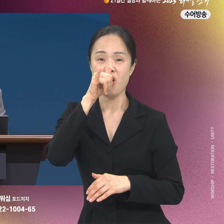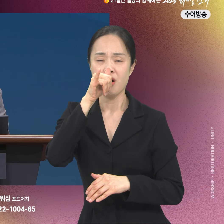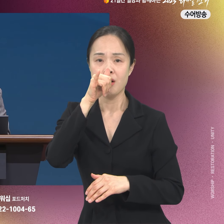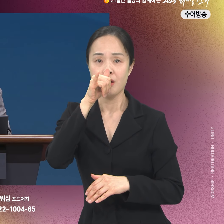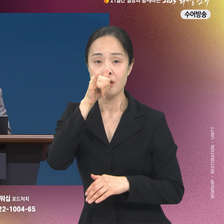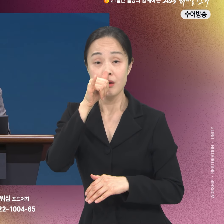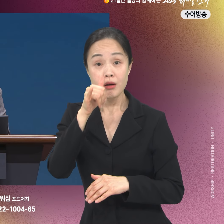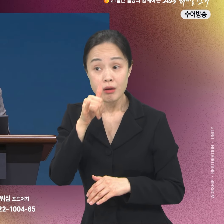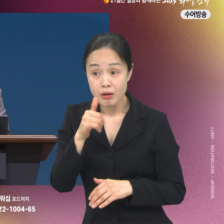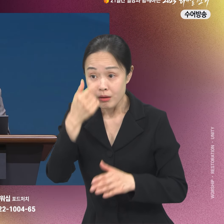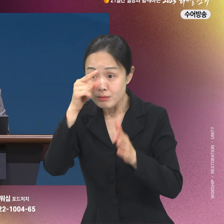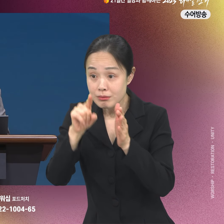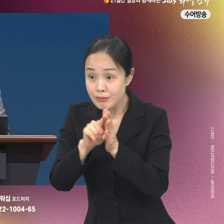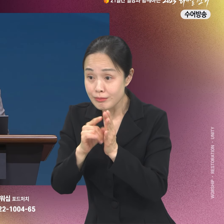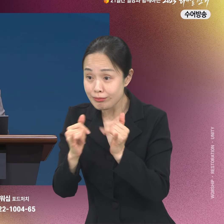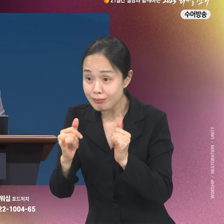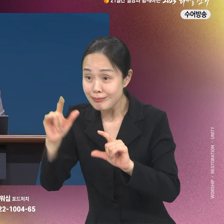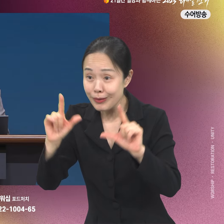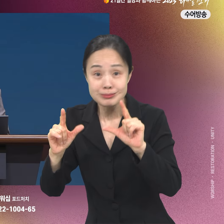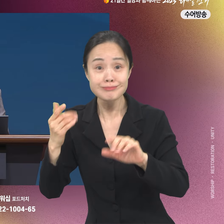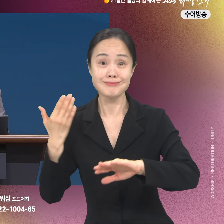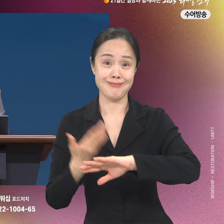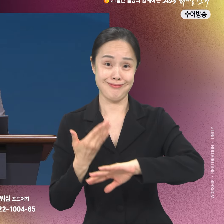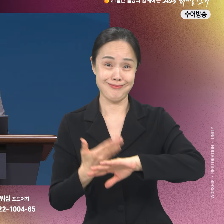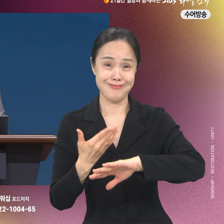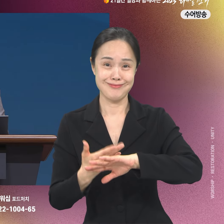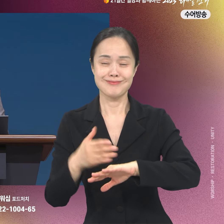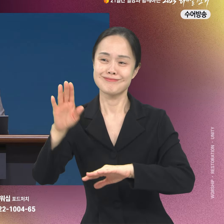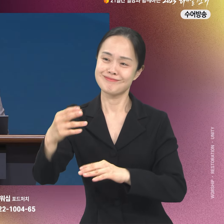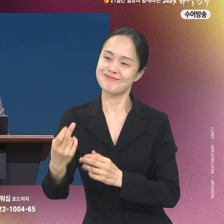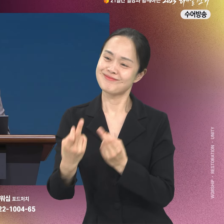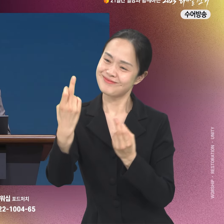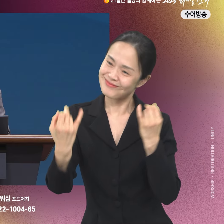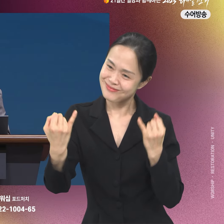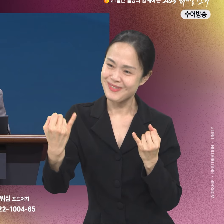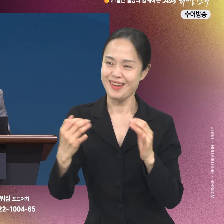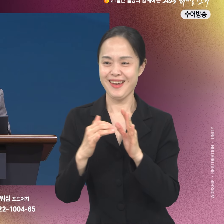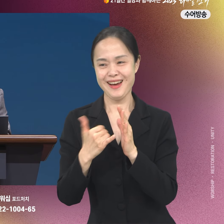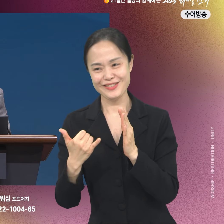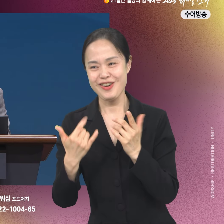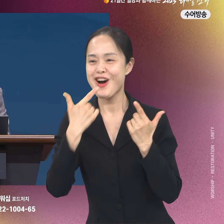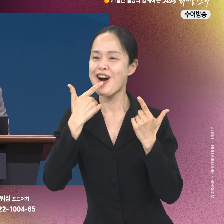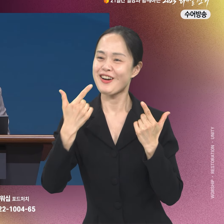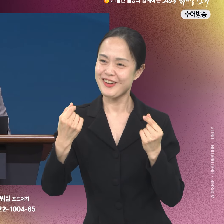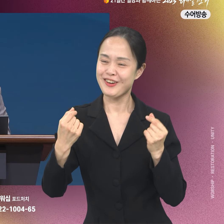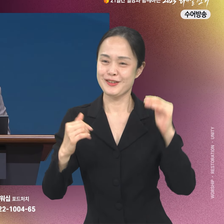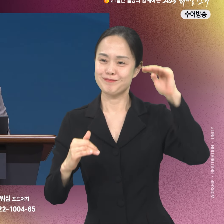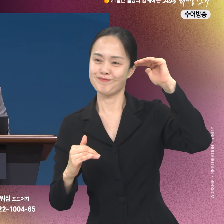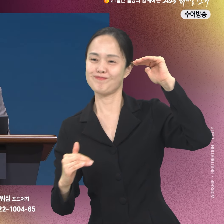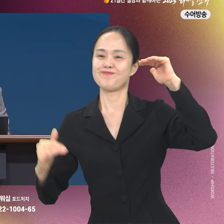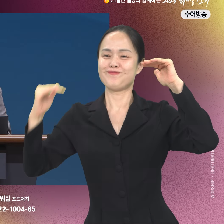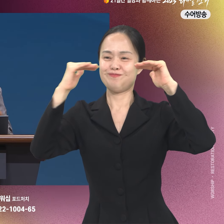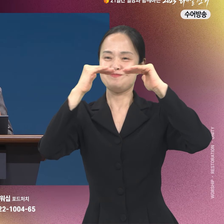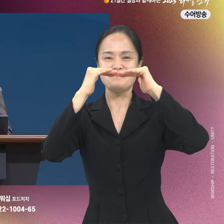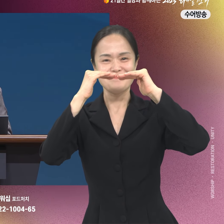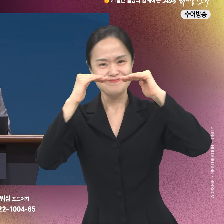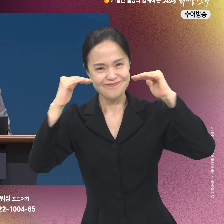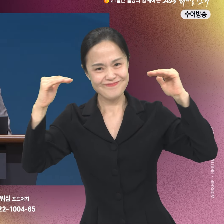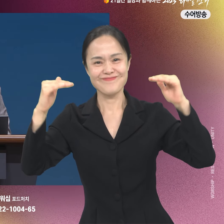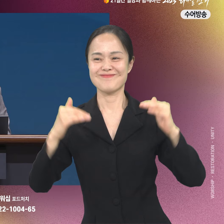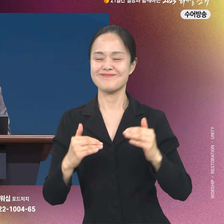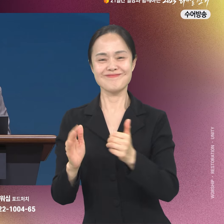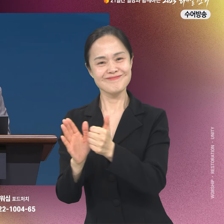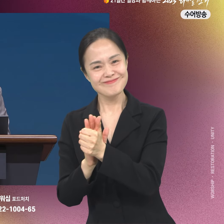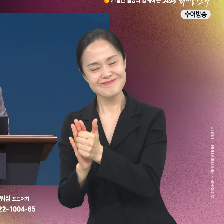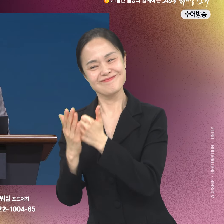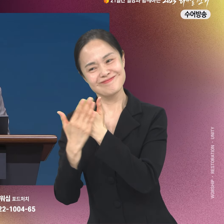부르고 한 식탁에서 함께 음식을 나누는 거는 그 사람들한테는 놀라운 일인